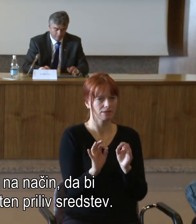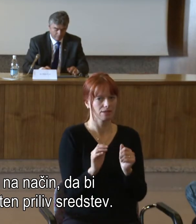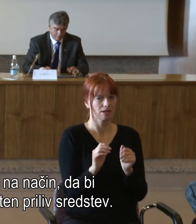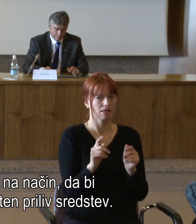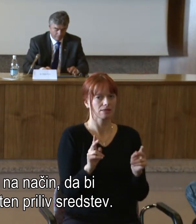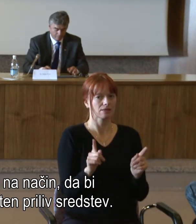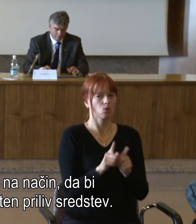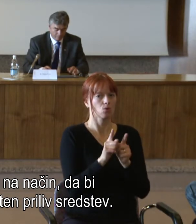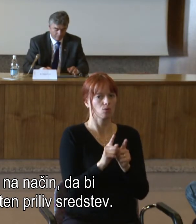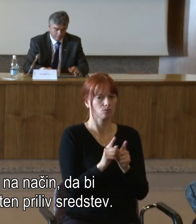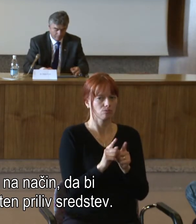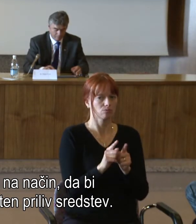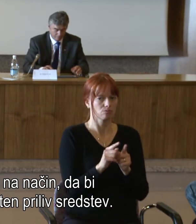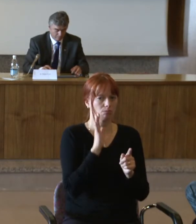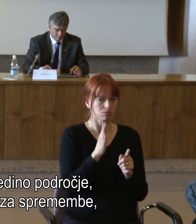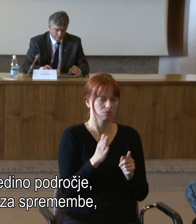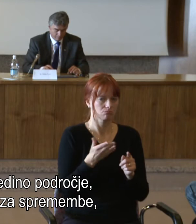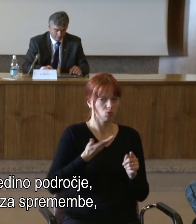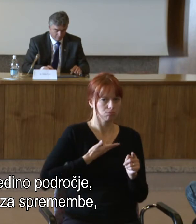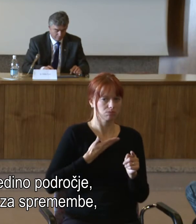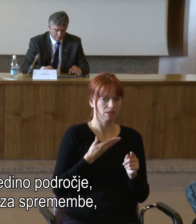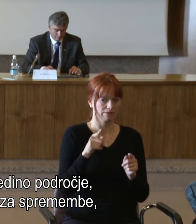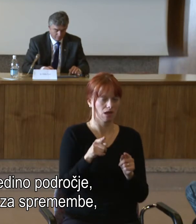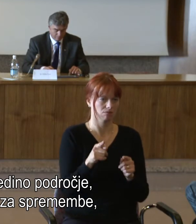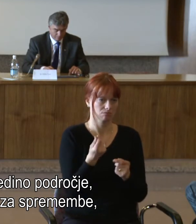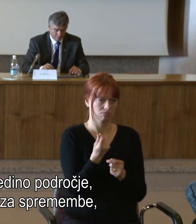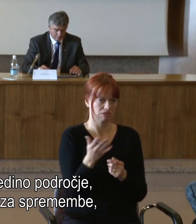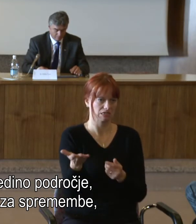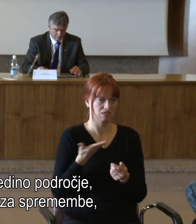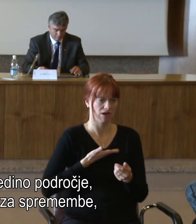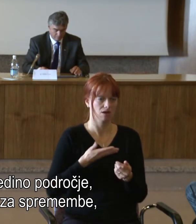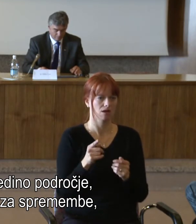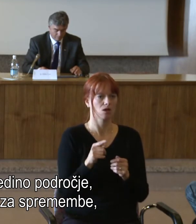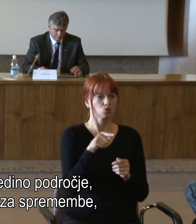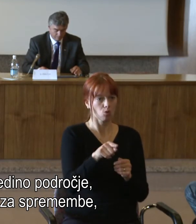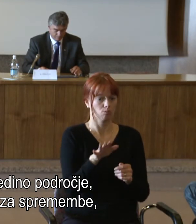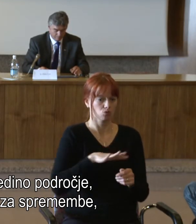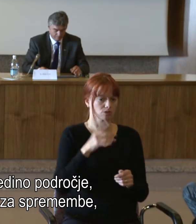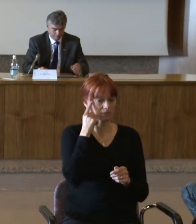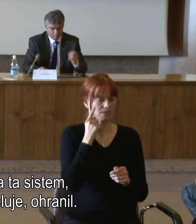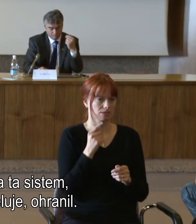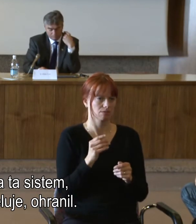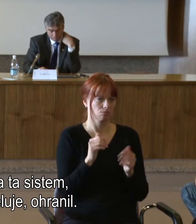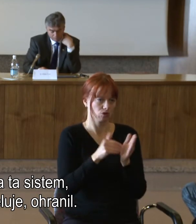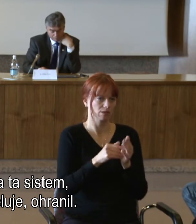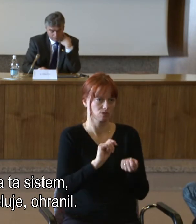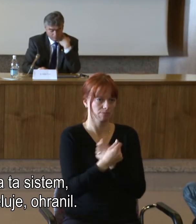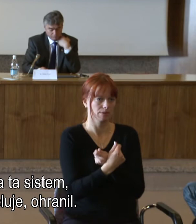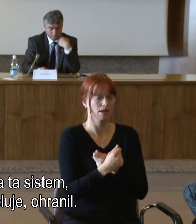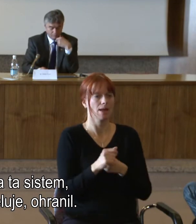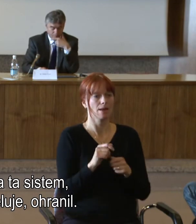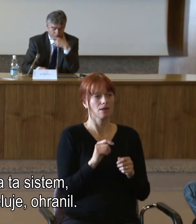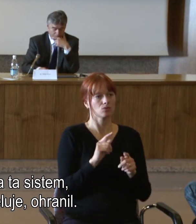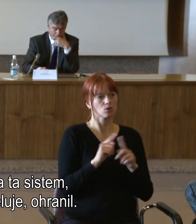dodatni priliv sredstev. Tako da tu se mi zdi edino področje, ki je primerno za spremembe, v ostalem bi pa ta sistem, ki